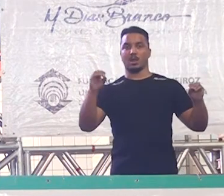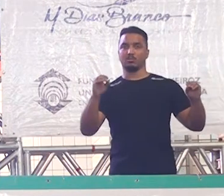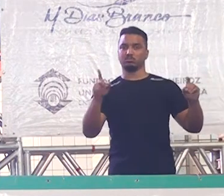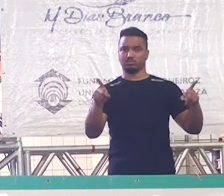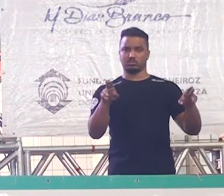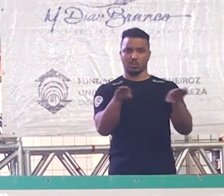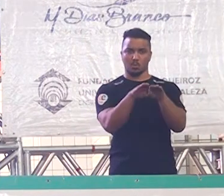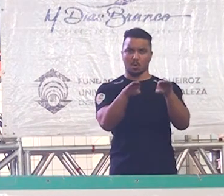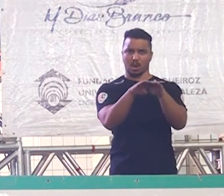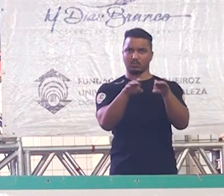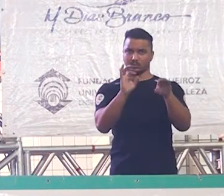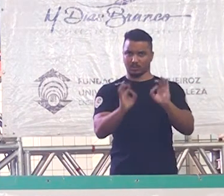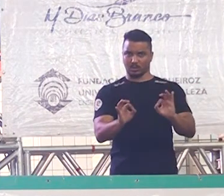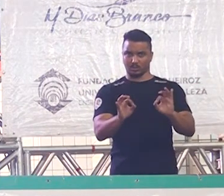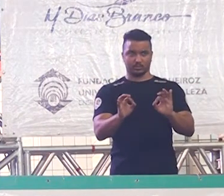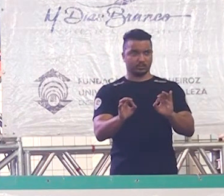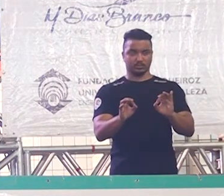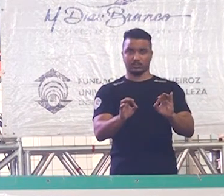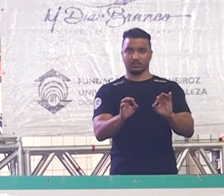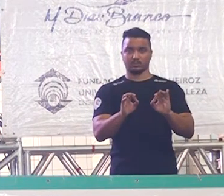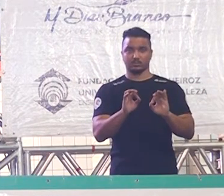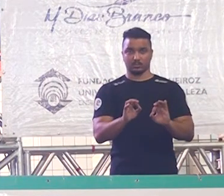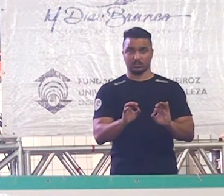tudo igual, não tinha problema, confere?